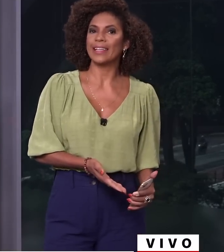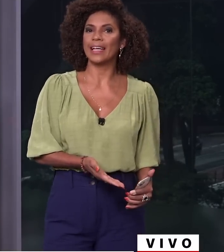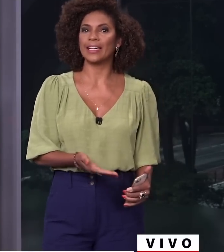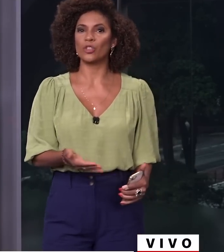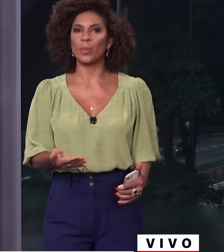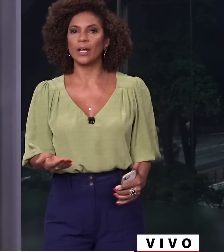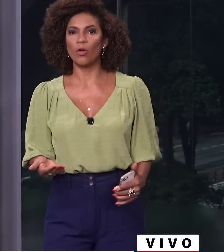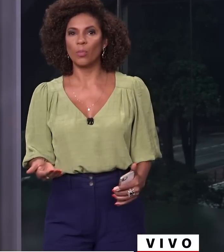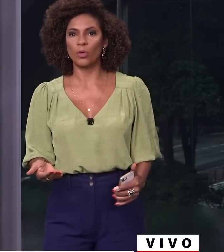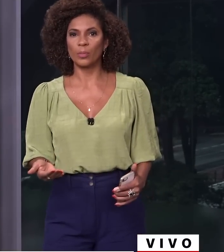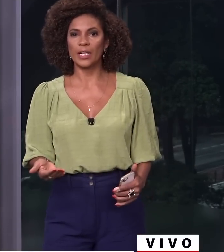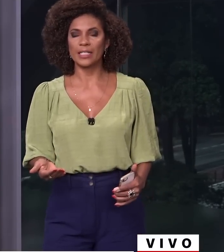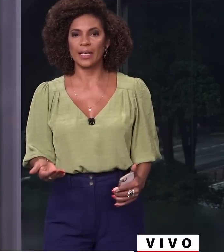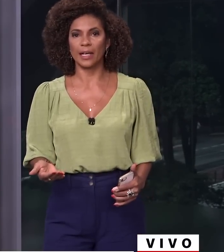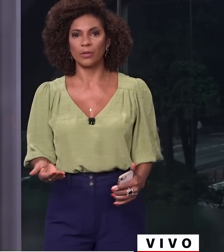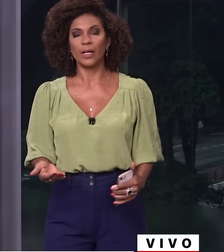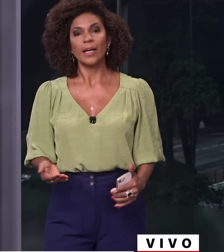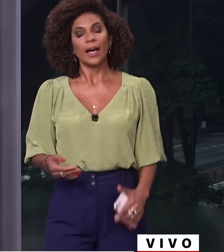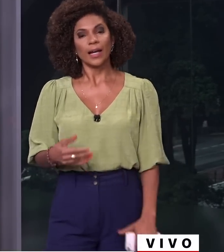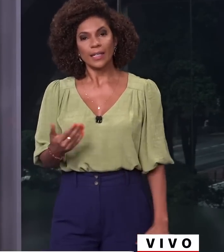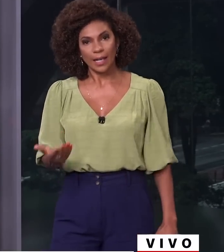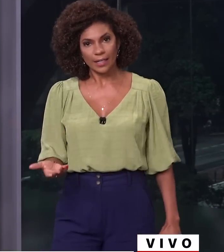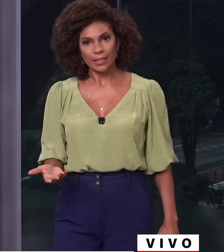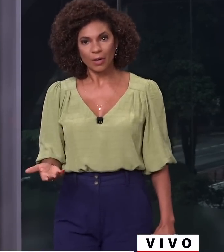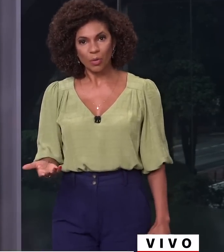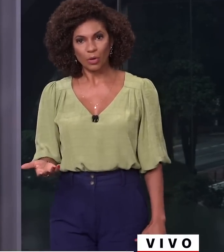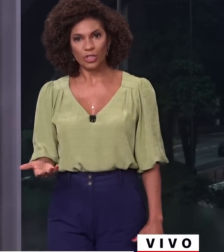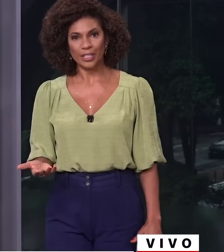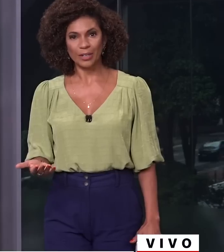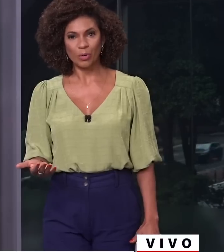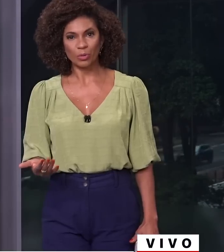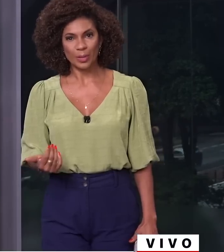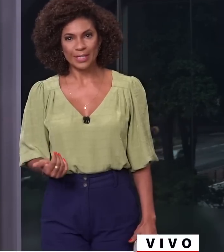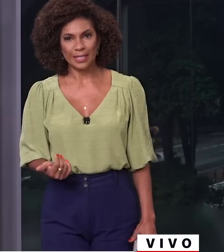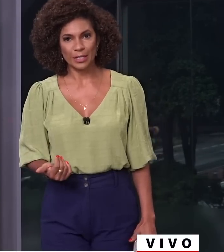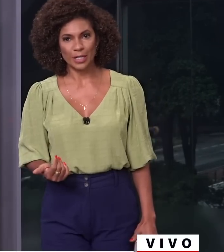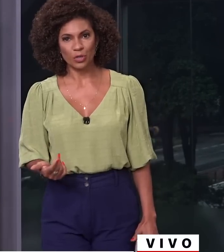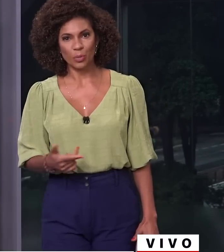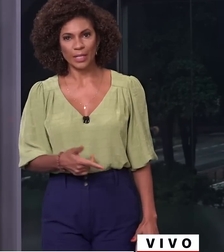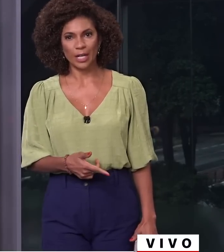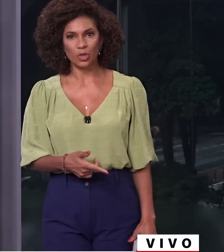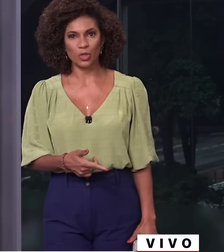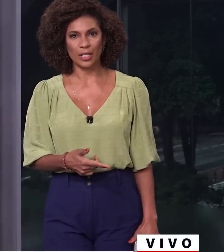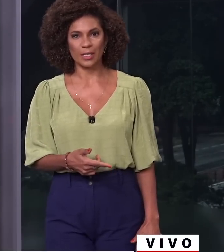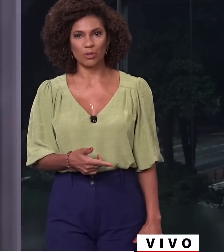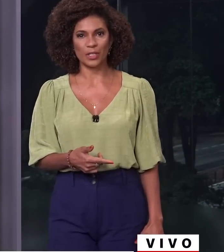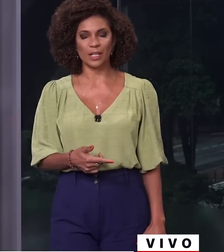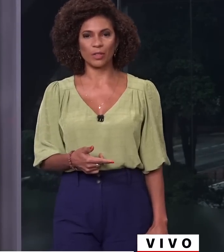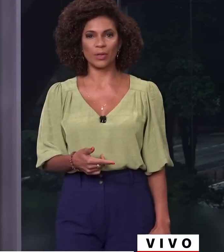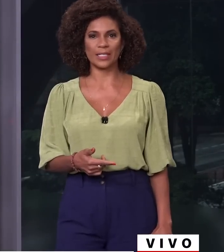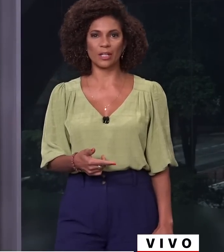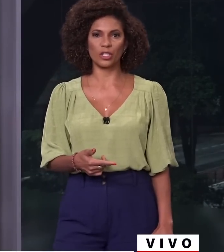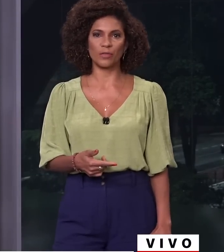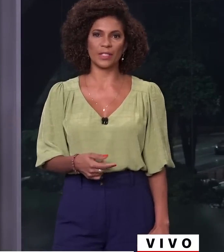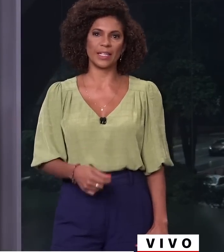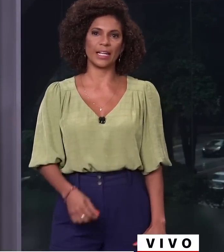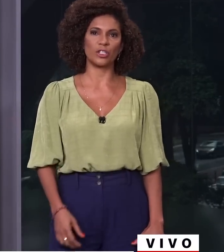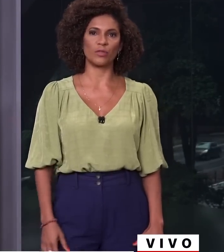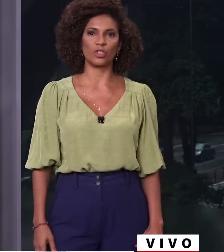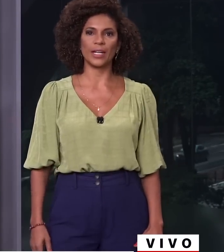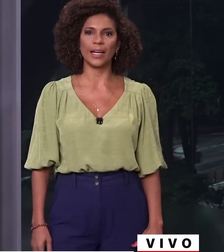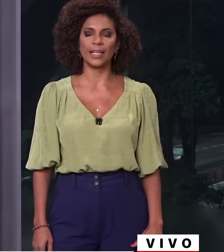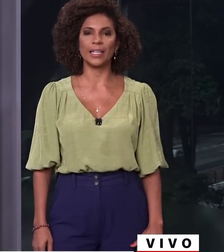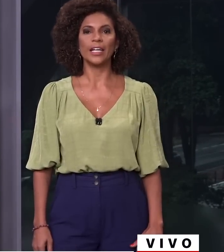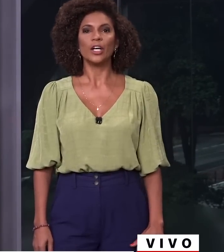mulheres negras para compor o ministério Aniele Então hoje entregou duas listas uma da associação de servidores ativos